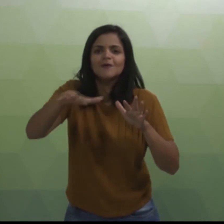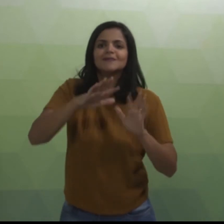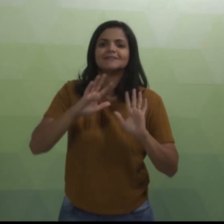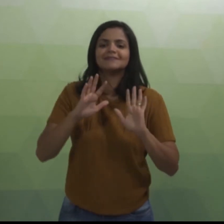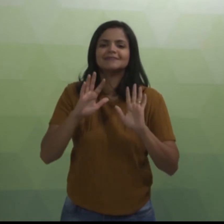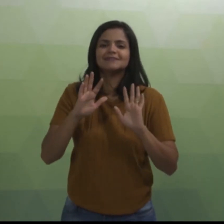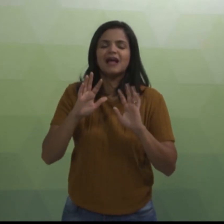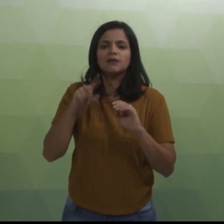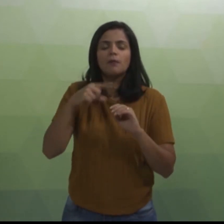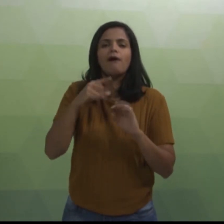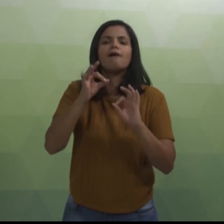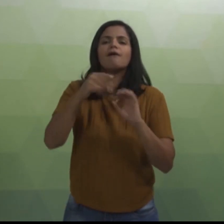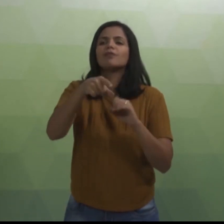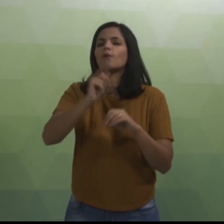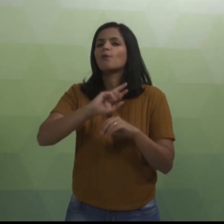real possível.